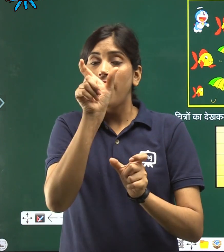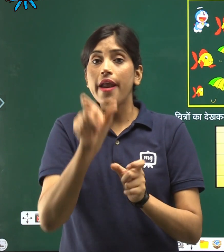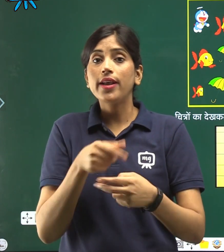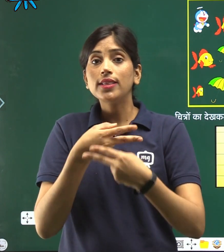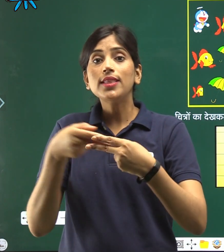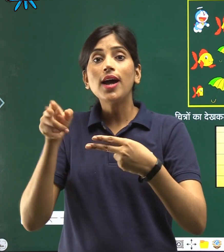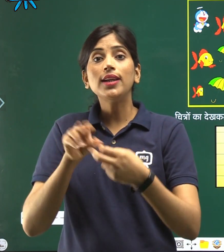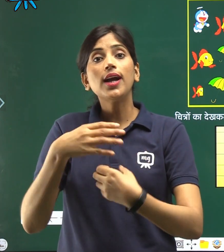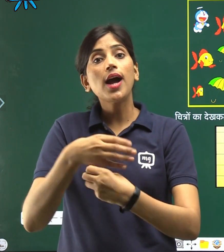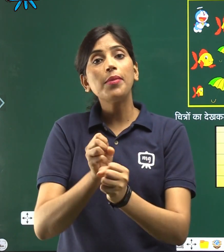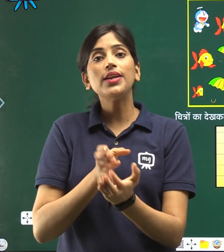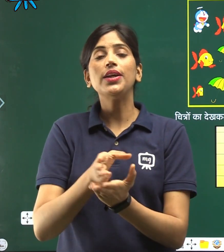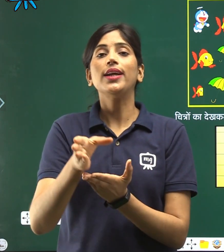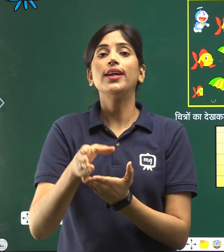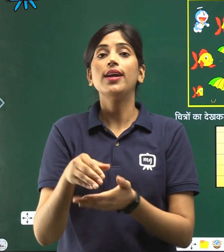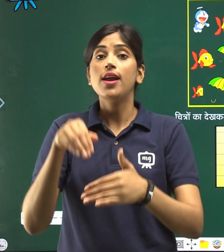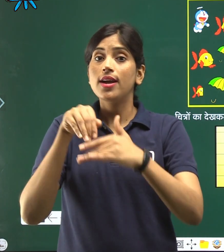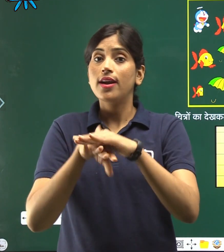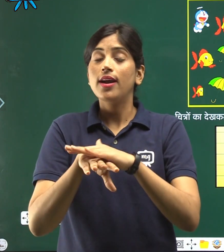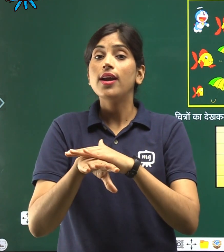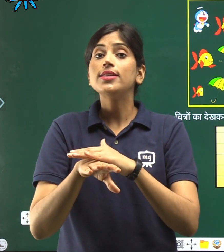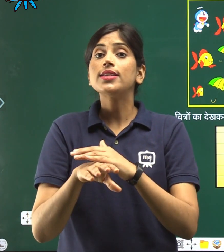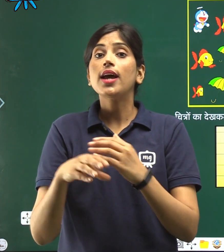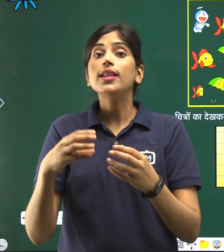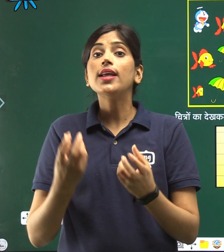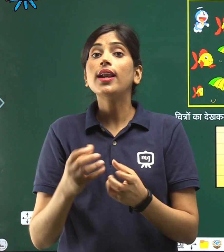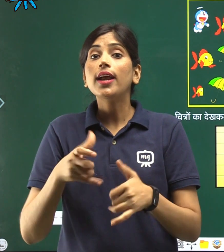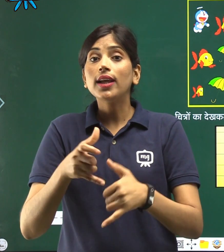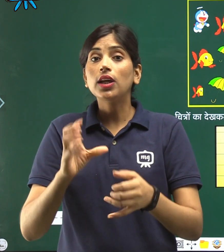हुई है, इसके अंदर खिलौने,